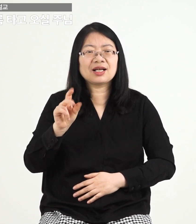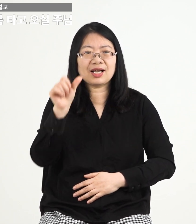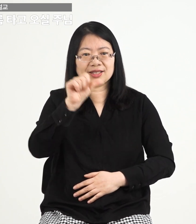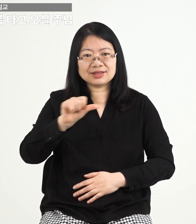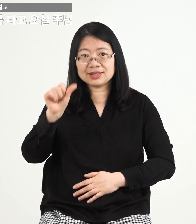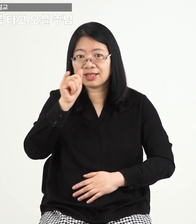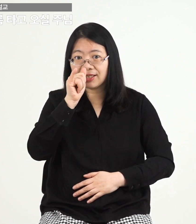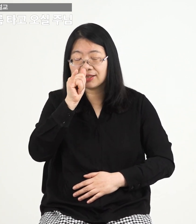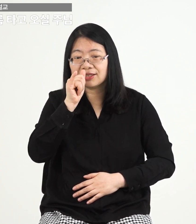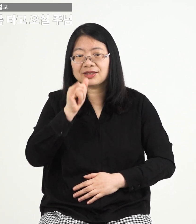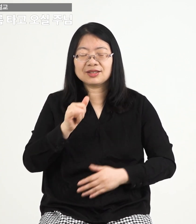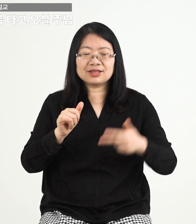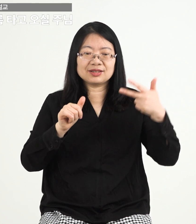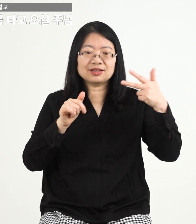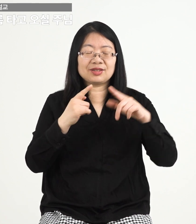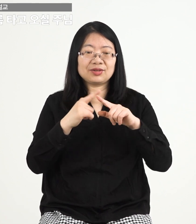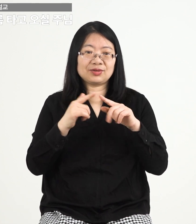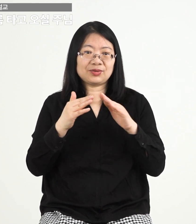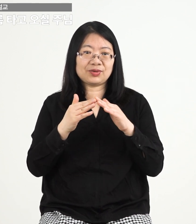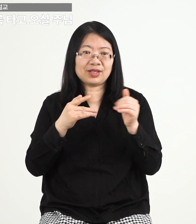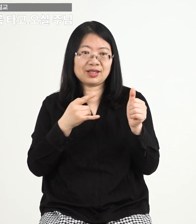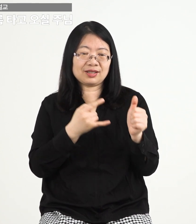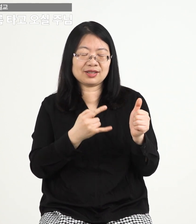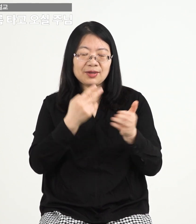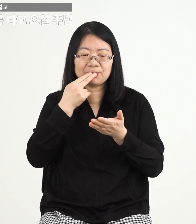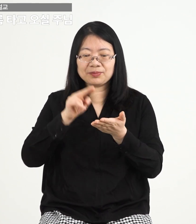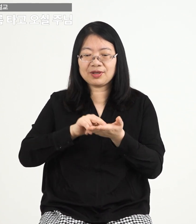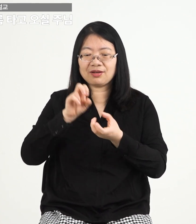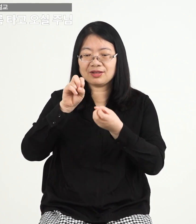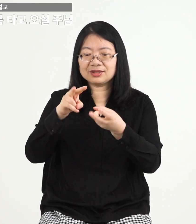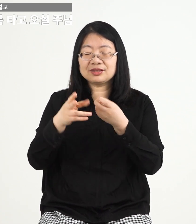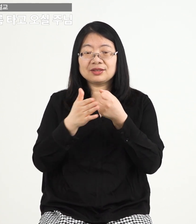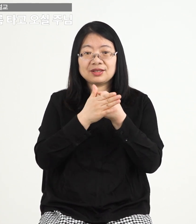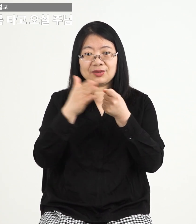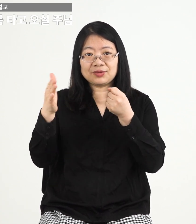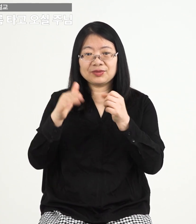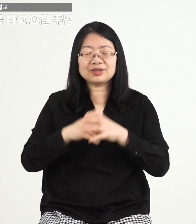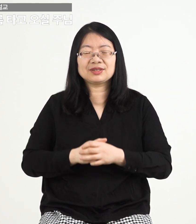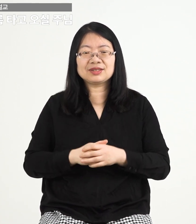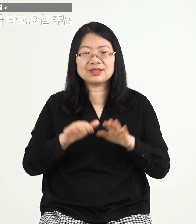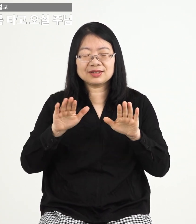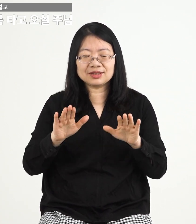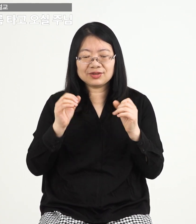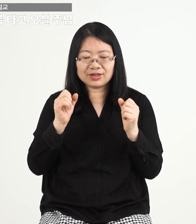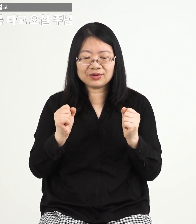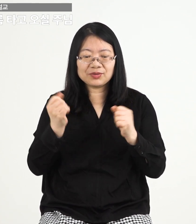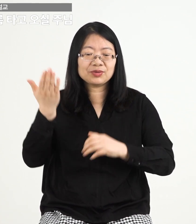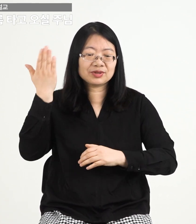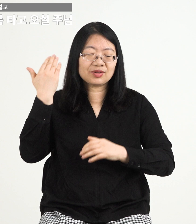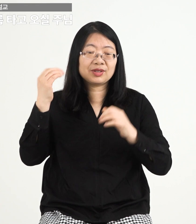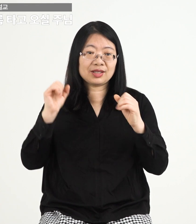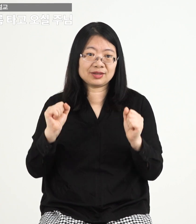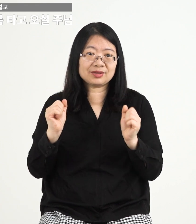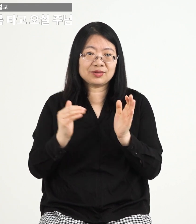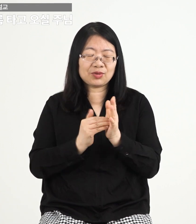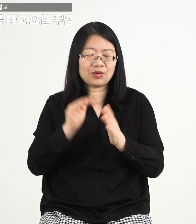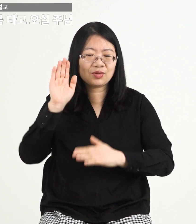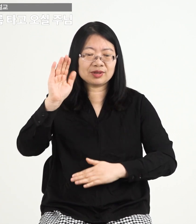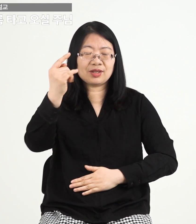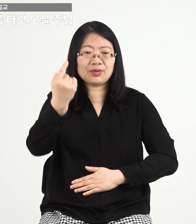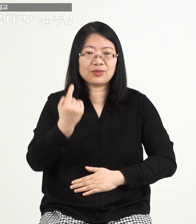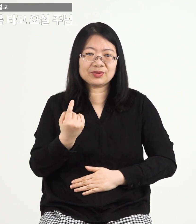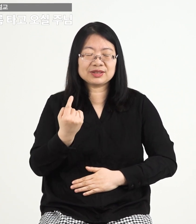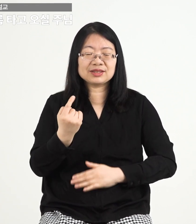아시아에 있는 7 교회에 편지하노니 이제도 계시고 전에도 계셨고 장차